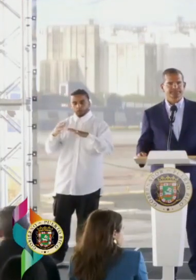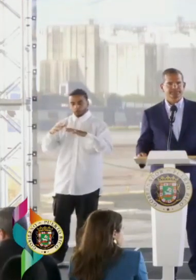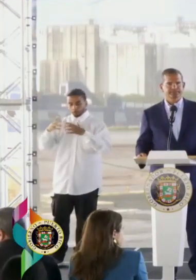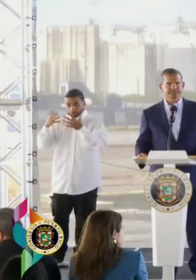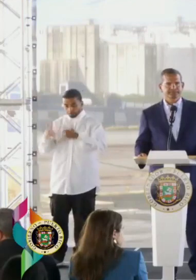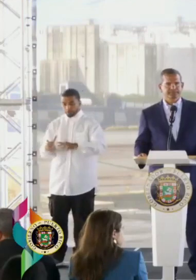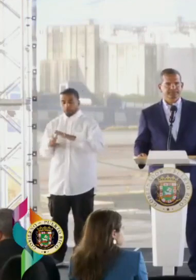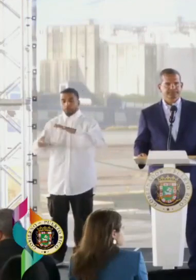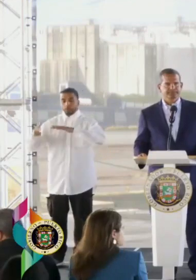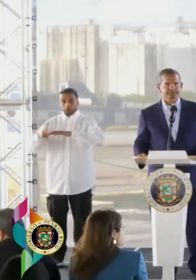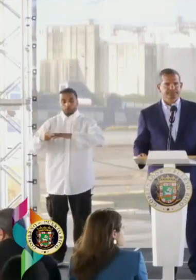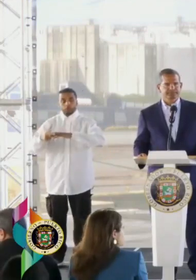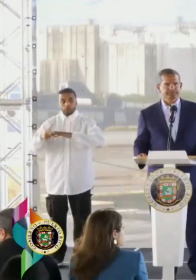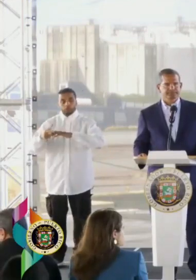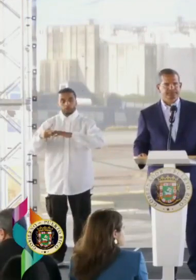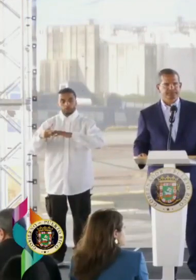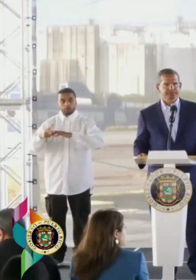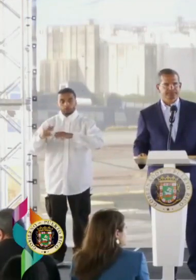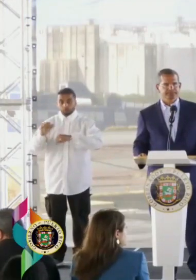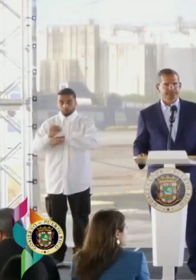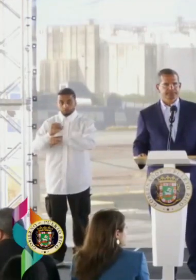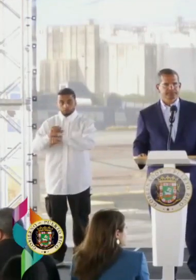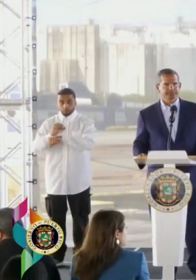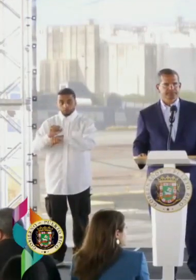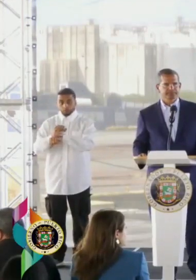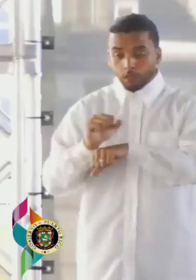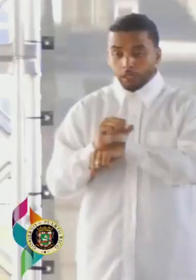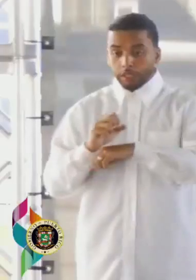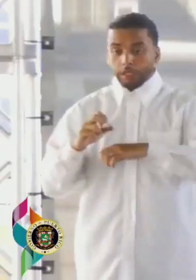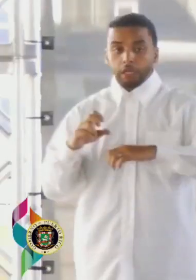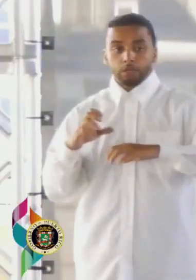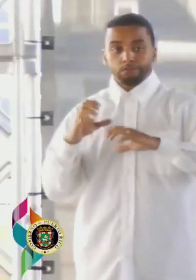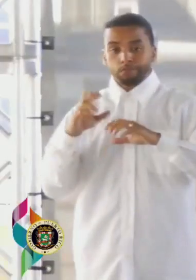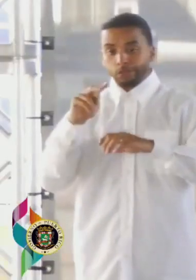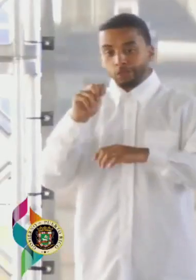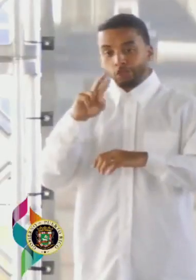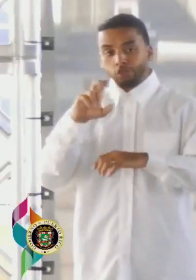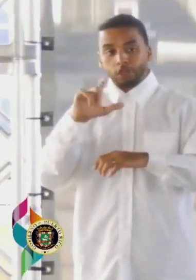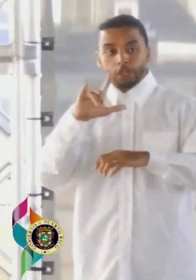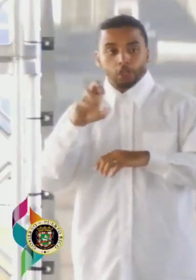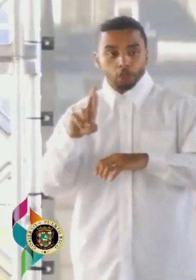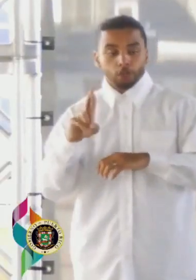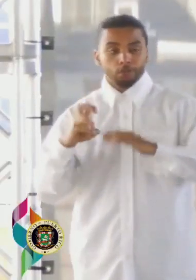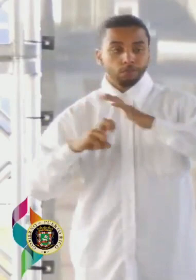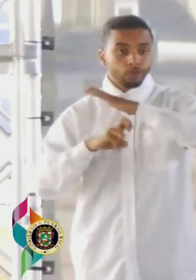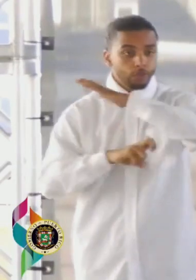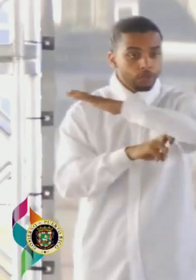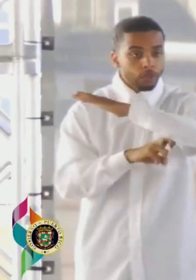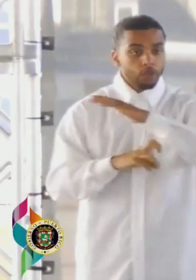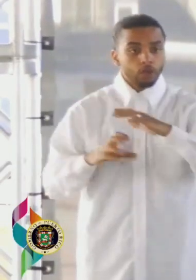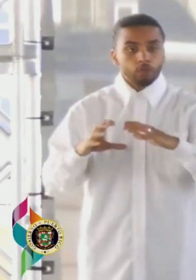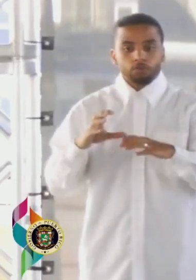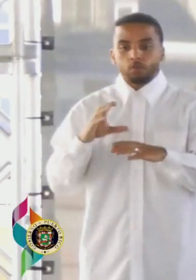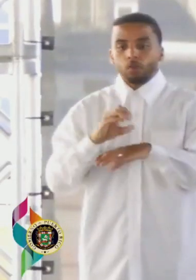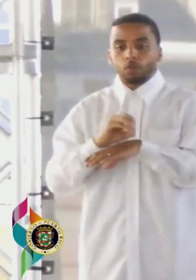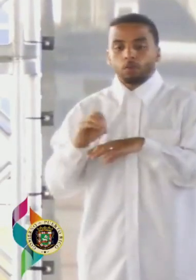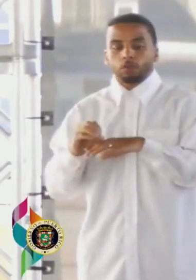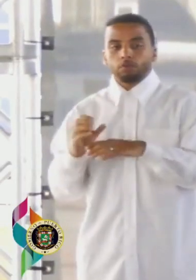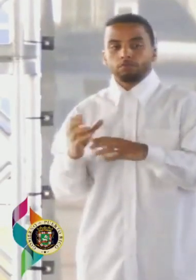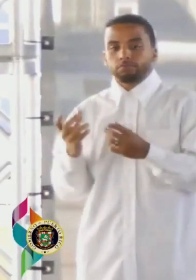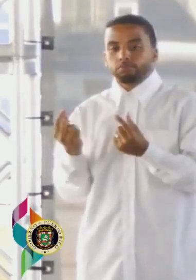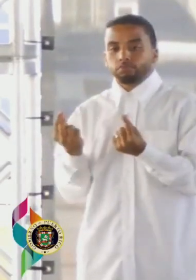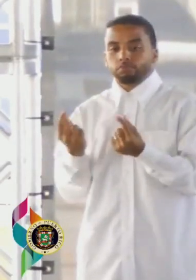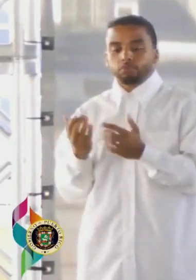operaciones van a seguir a cargo de trailer Bridge O se va a estar subastando algún otro espacio para que otras empresas operen